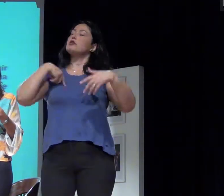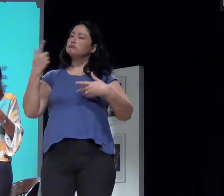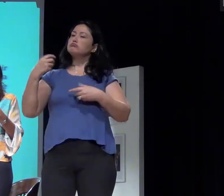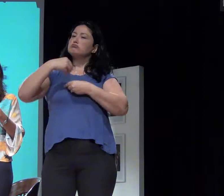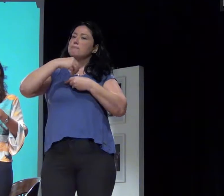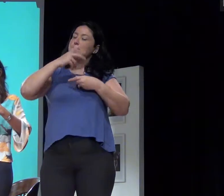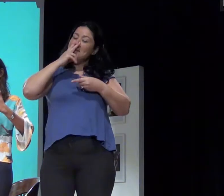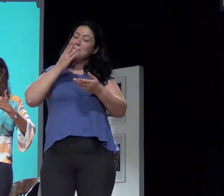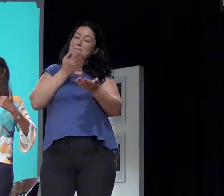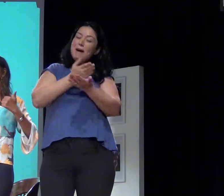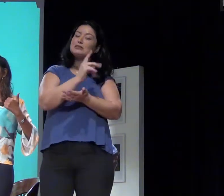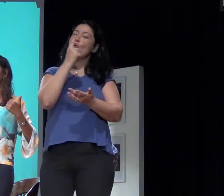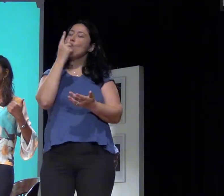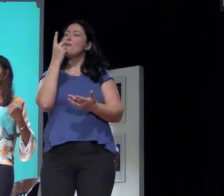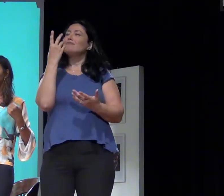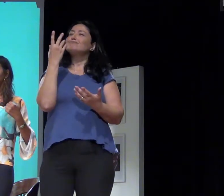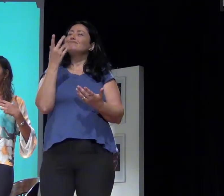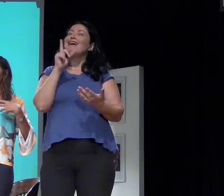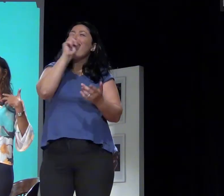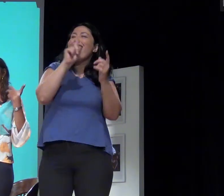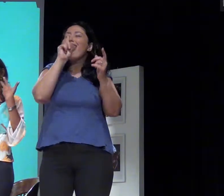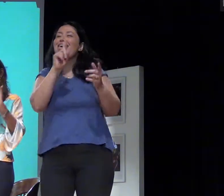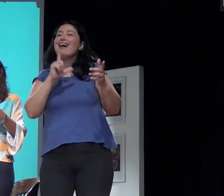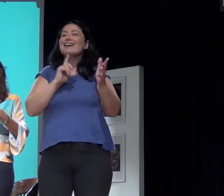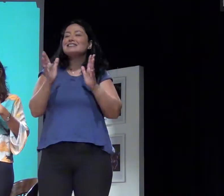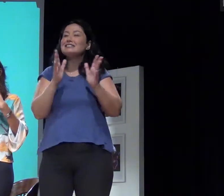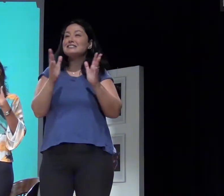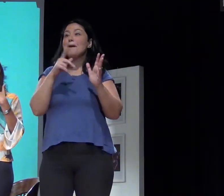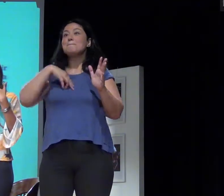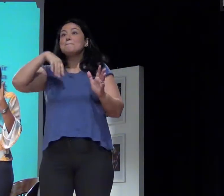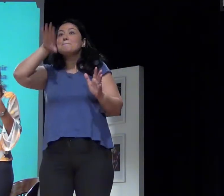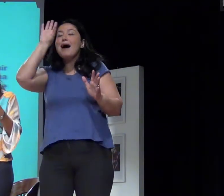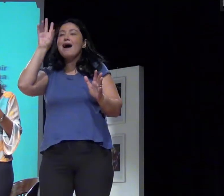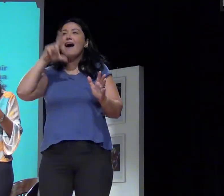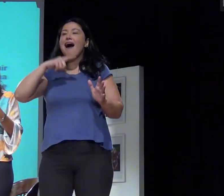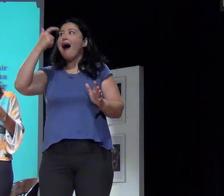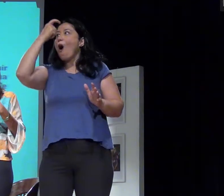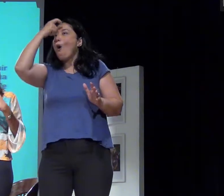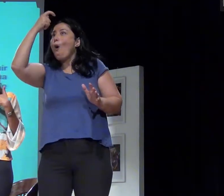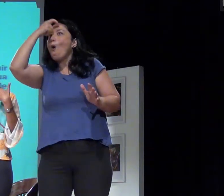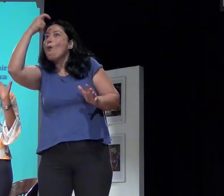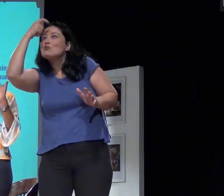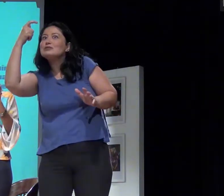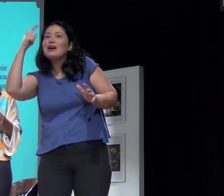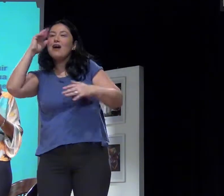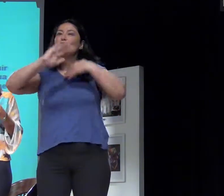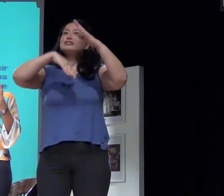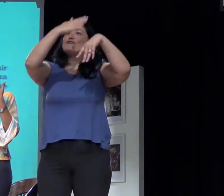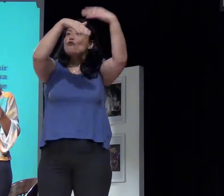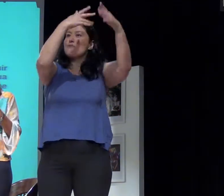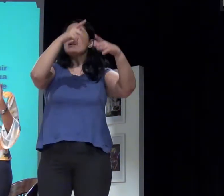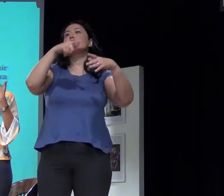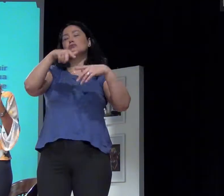passando de uma fase ainda muito intuitiva para essa fase realmente de maior consciência e desenvolvimento